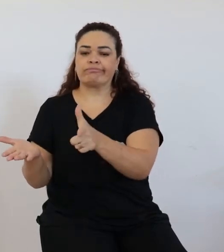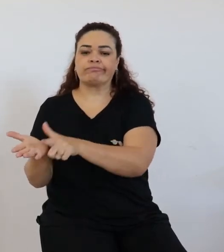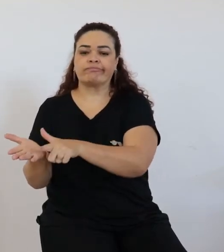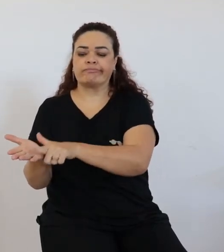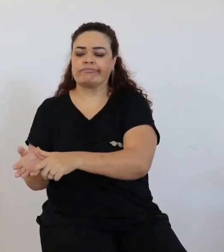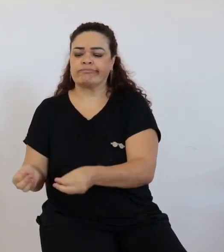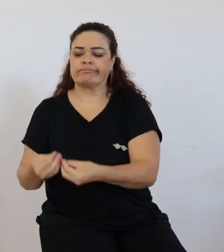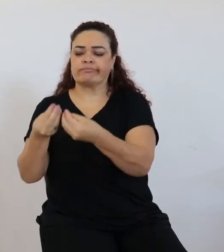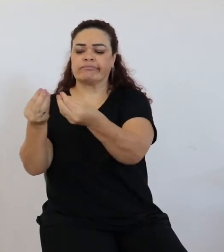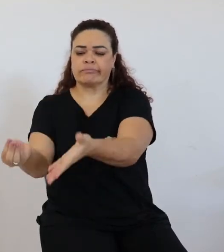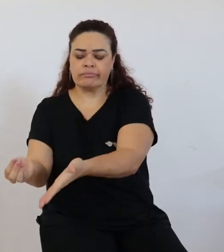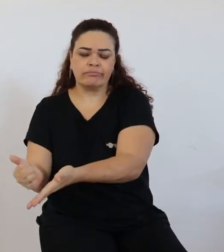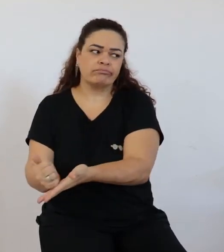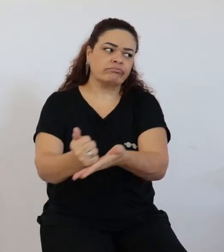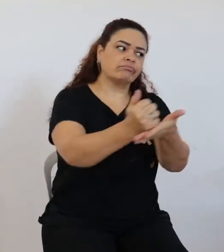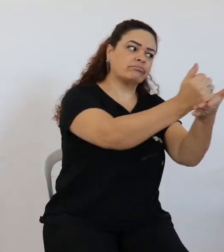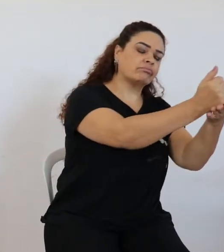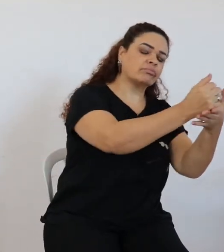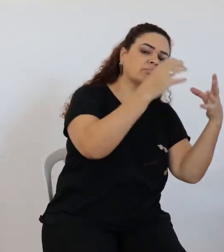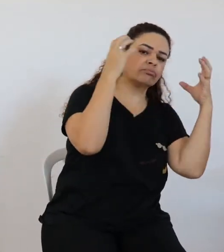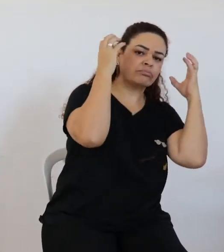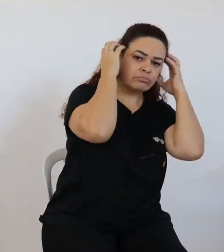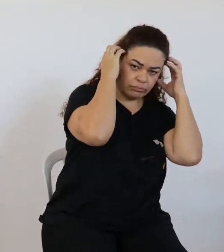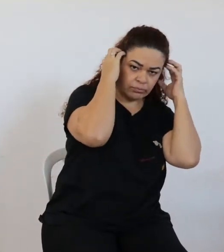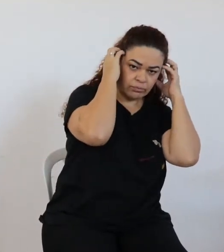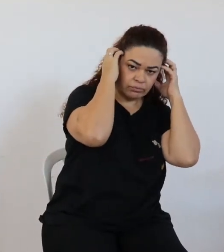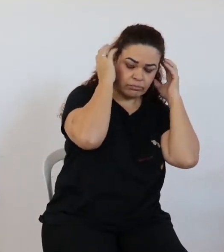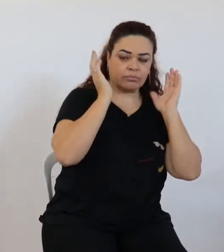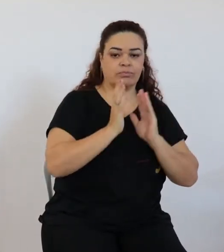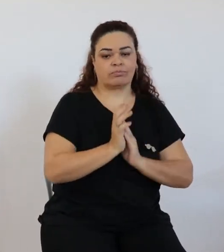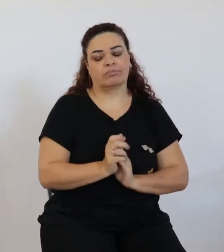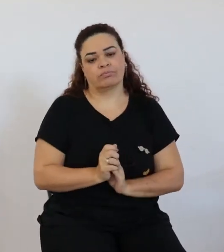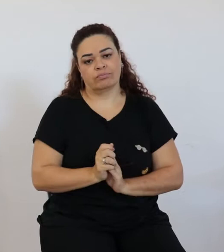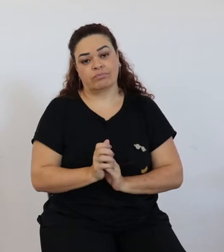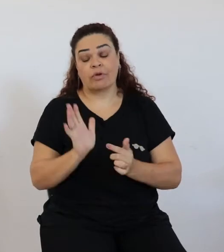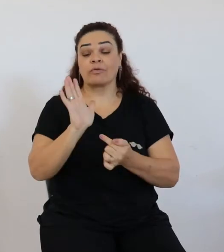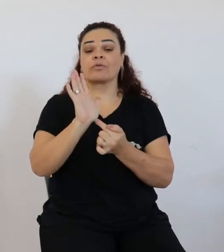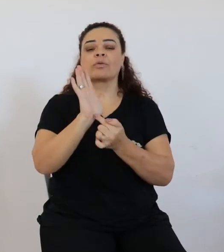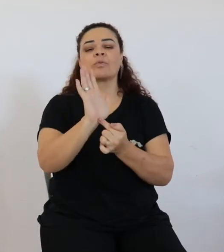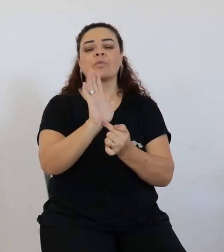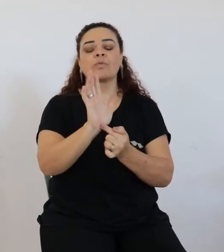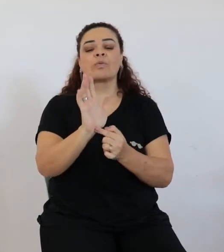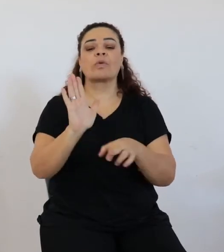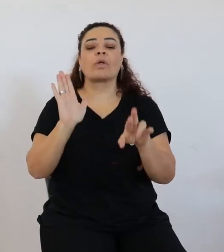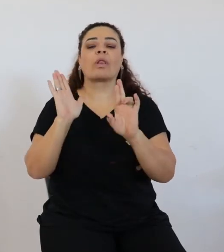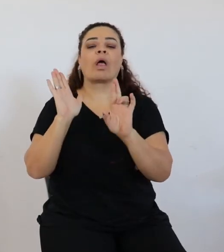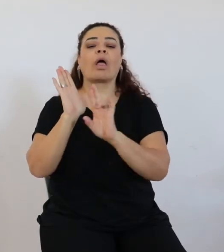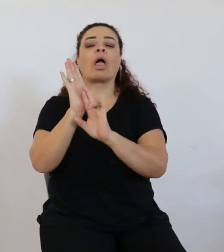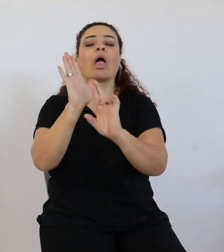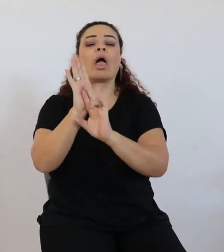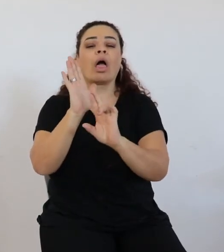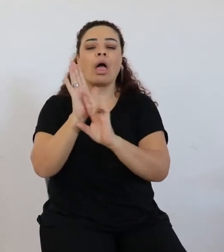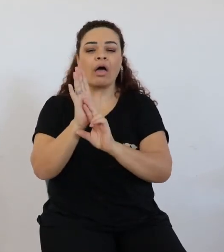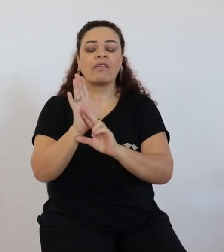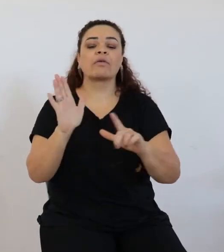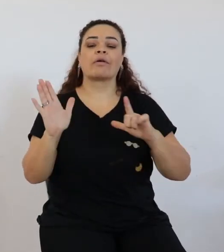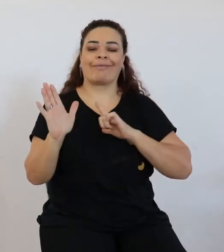aqui na cidade e ele vai estar colocando qual é o posto de referência para o